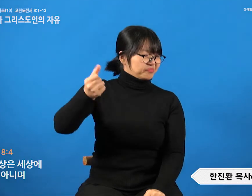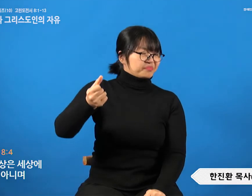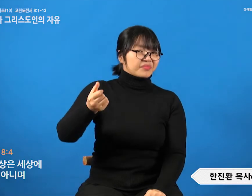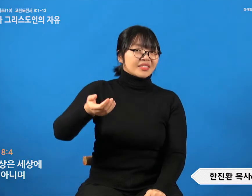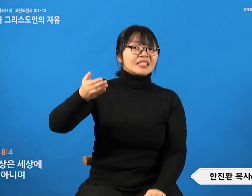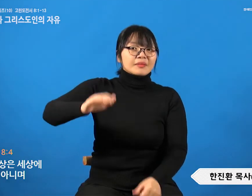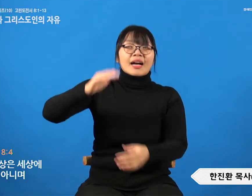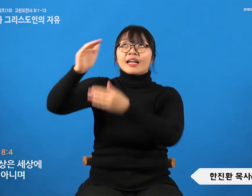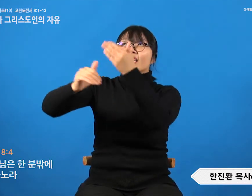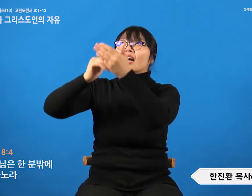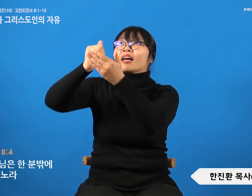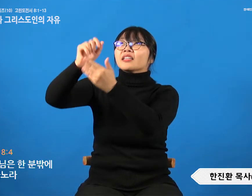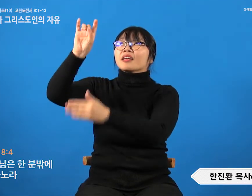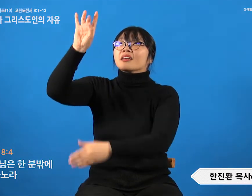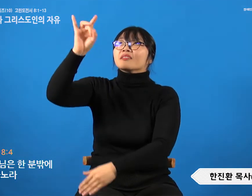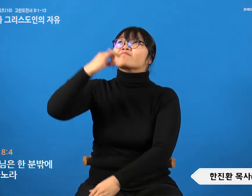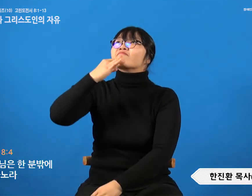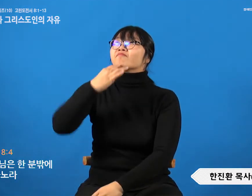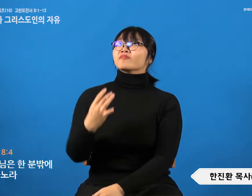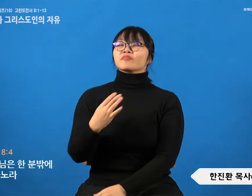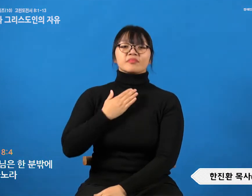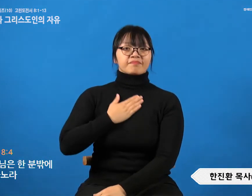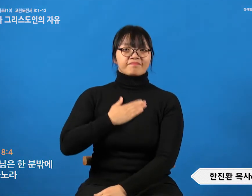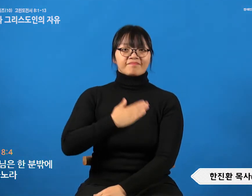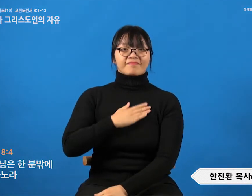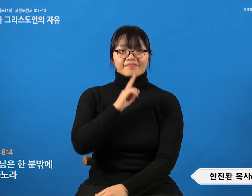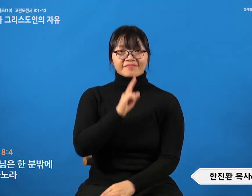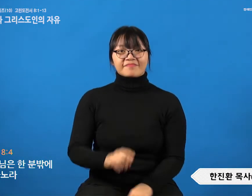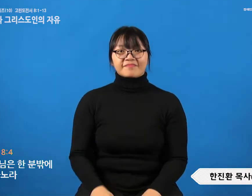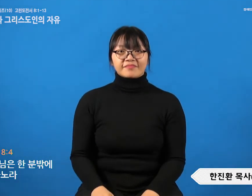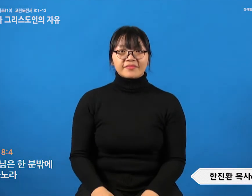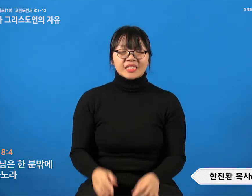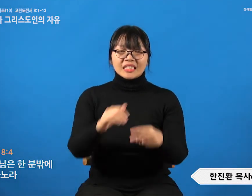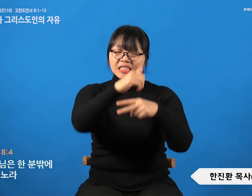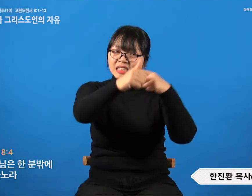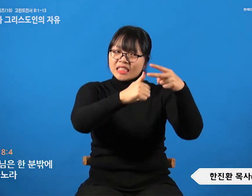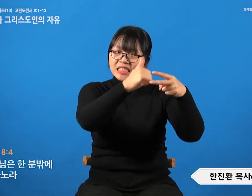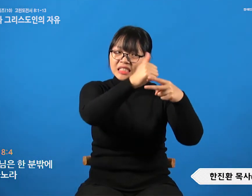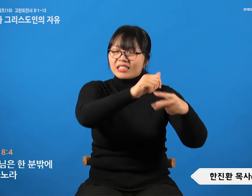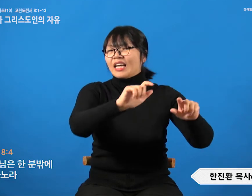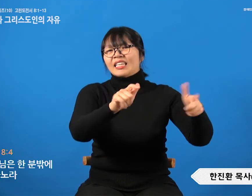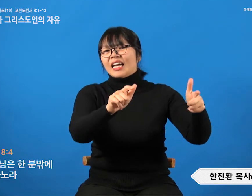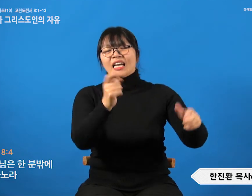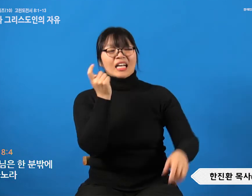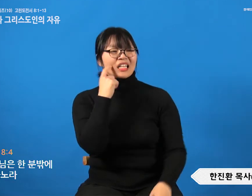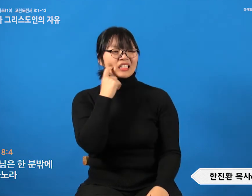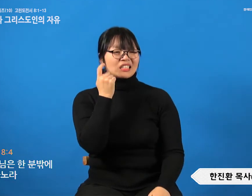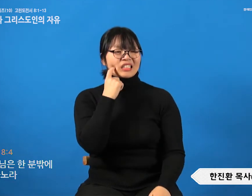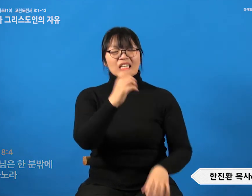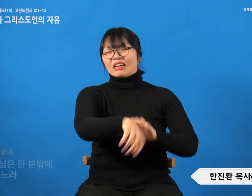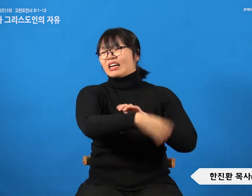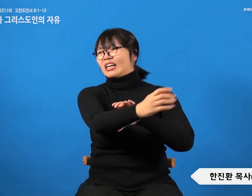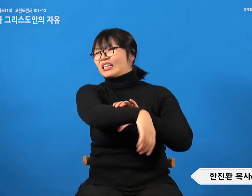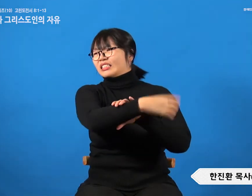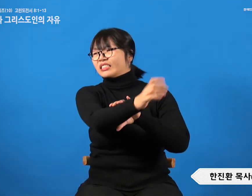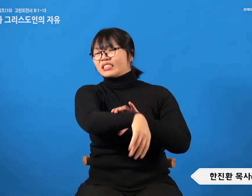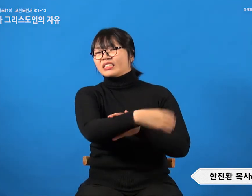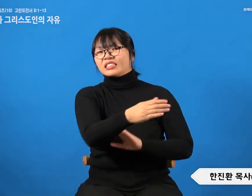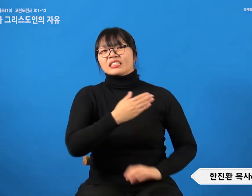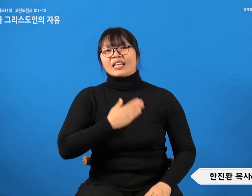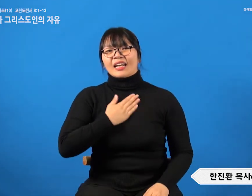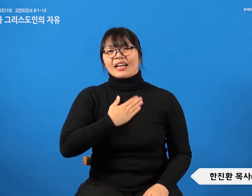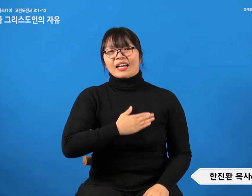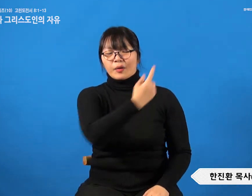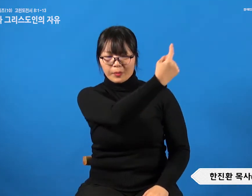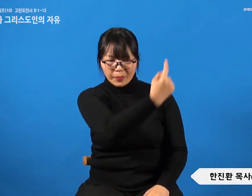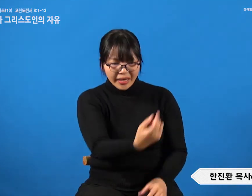하나님은 한 분밖에 없는 줄 아노라. 아무것도 아닌 있지도 않은 엉터리 우상이 어떻게